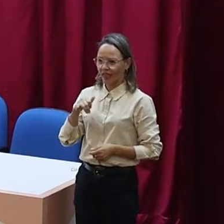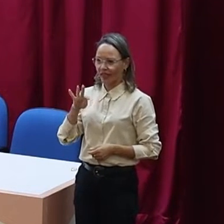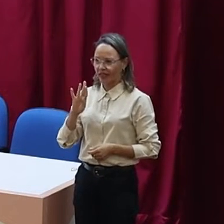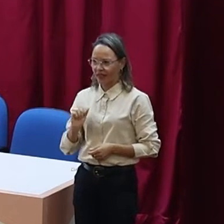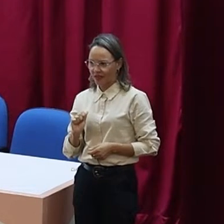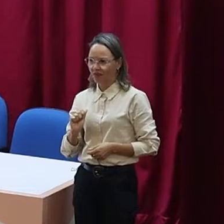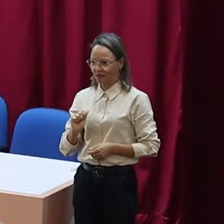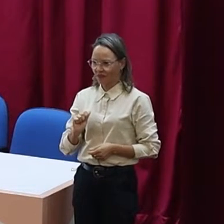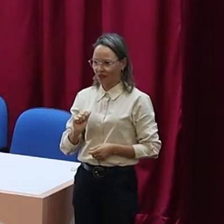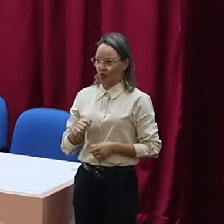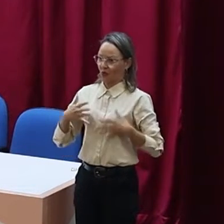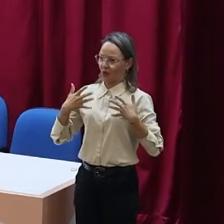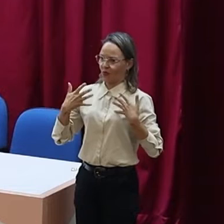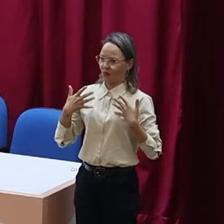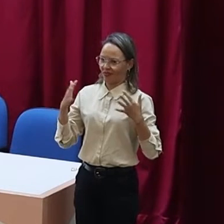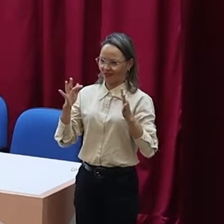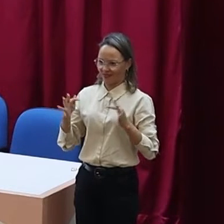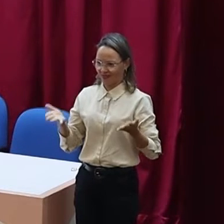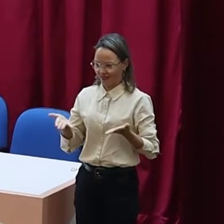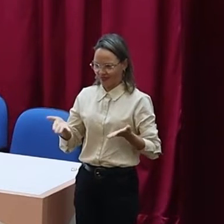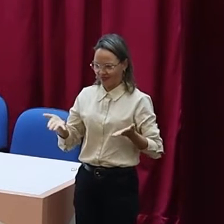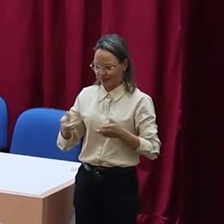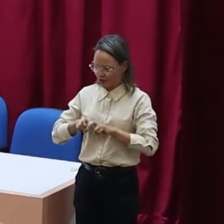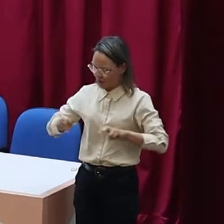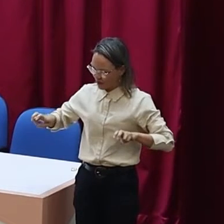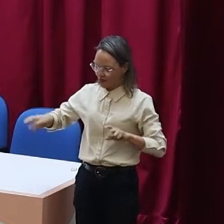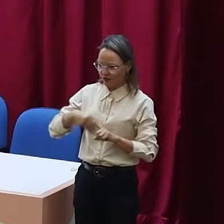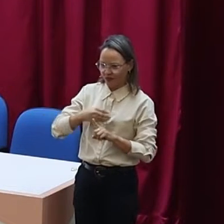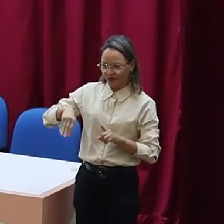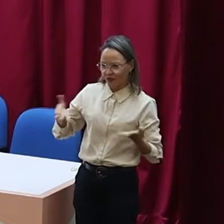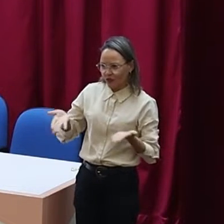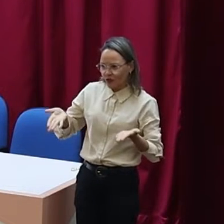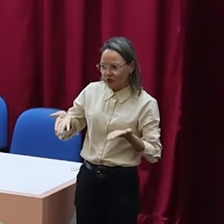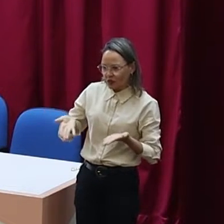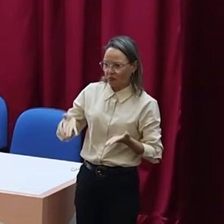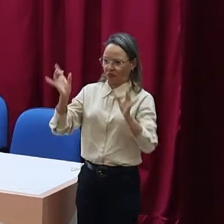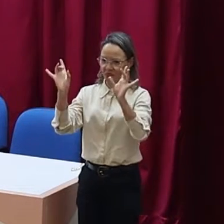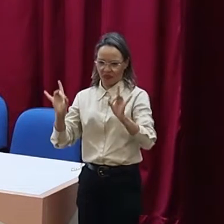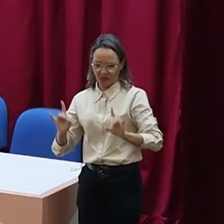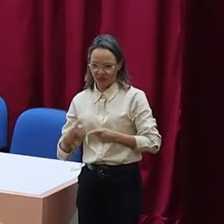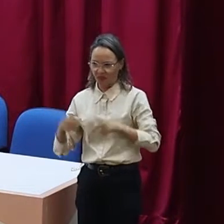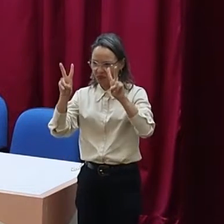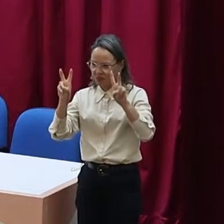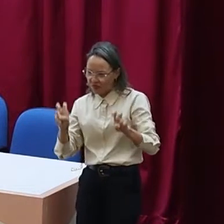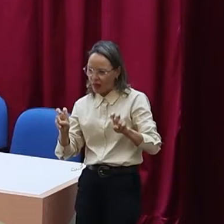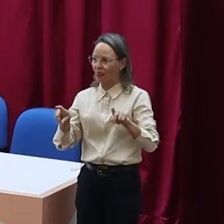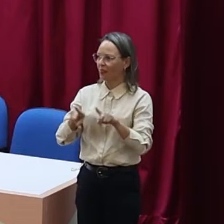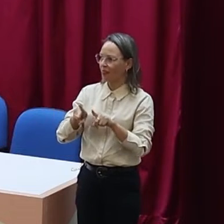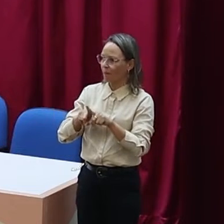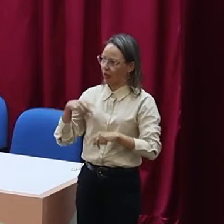Costa. Estou muito contente de estar aqui mediando essa mesa, muito especial. Eu acho que é uma temática que chama bastante atenção e